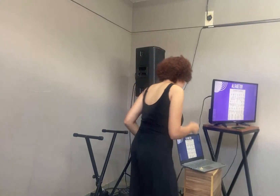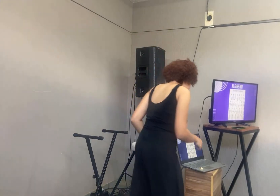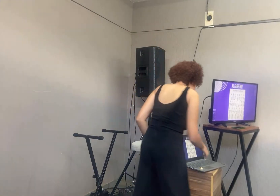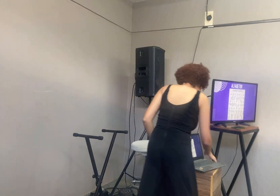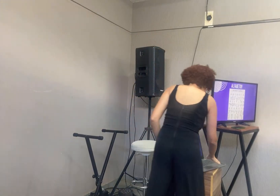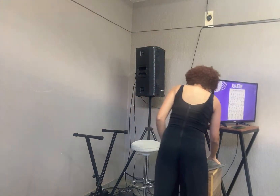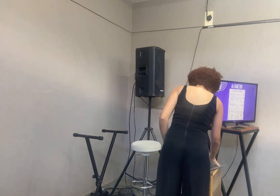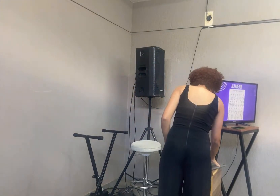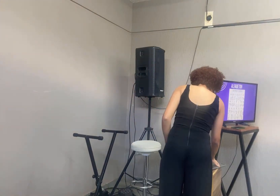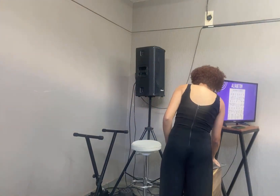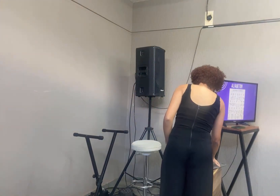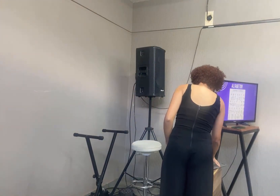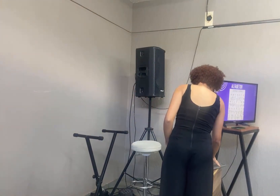Quero ver se vocês treinaram, hein?